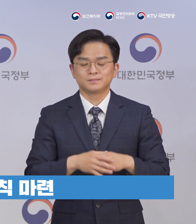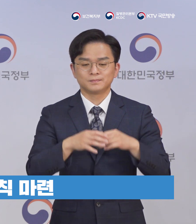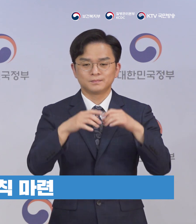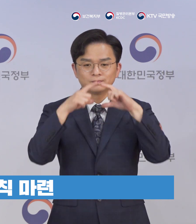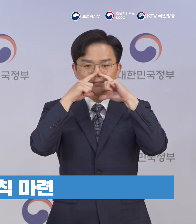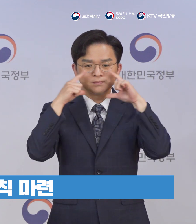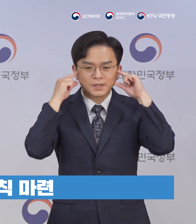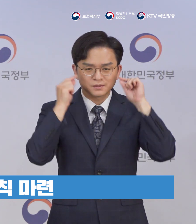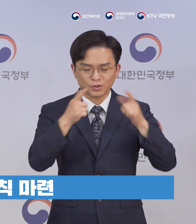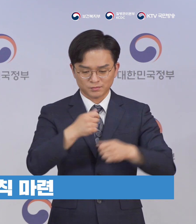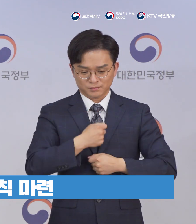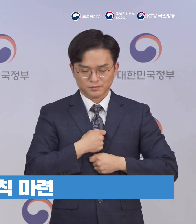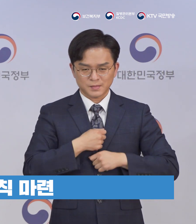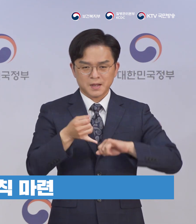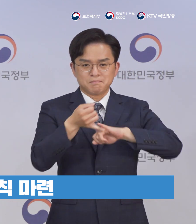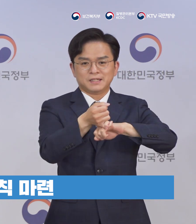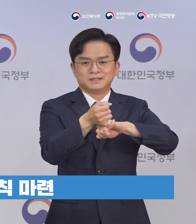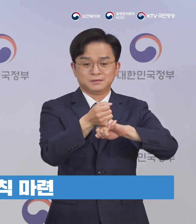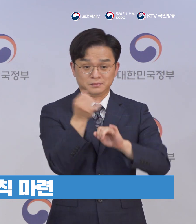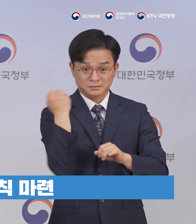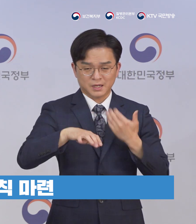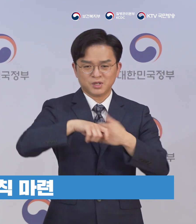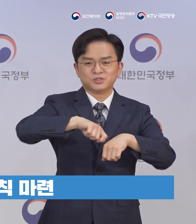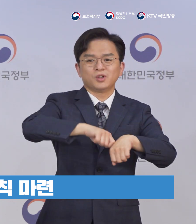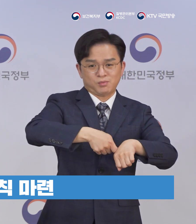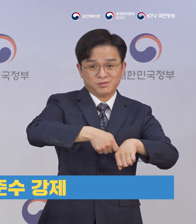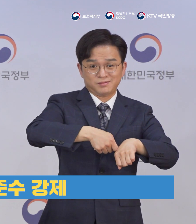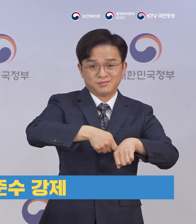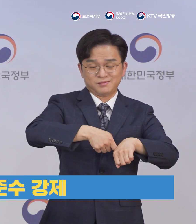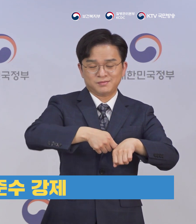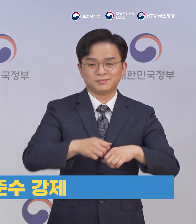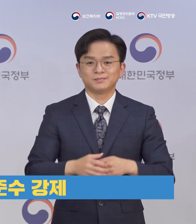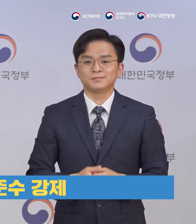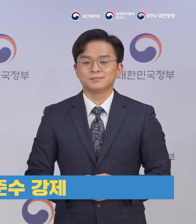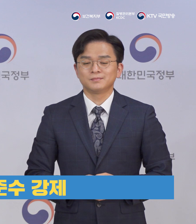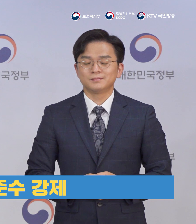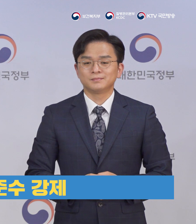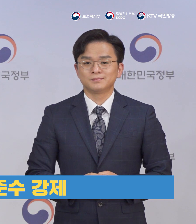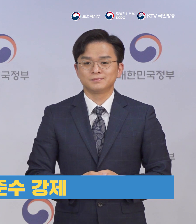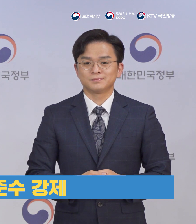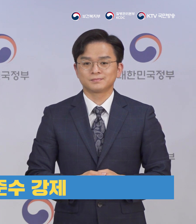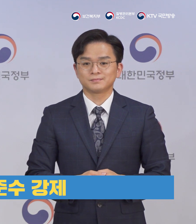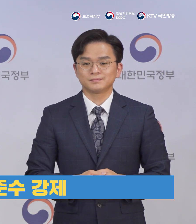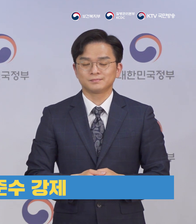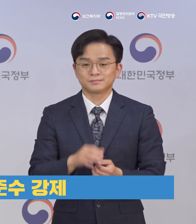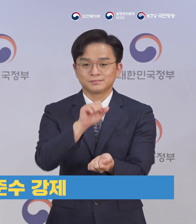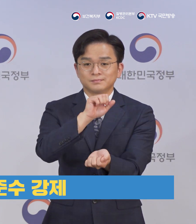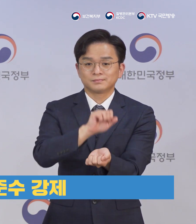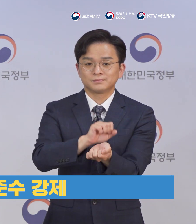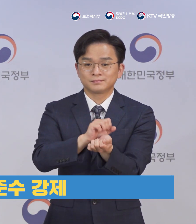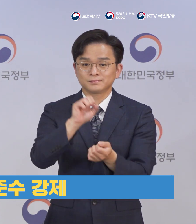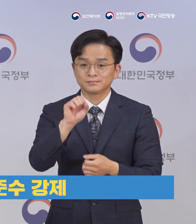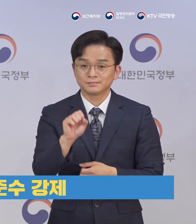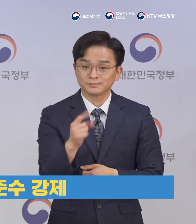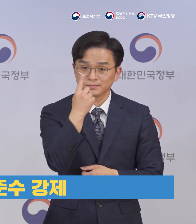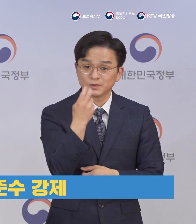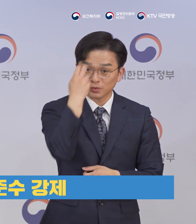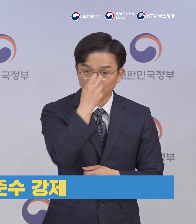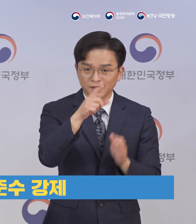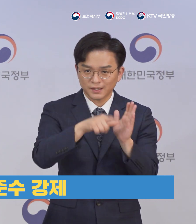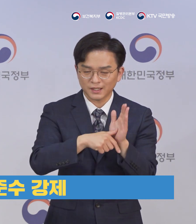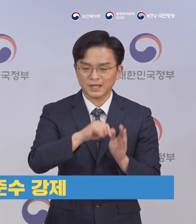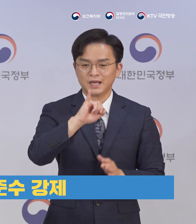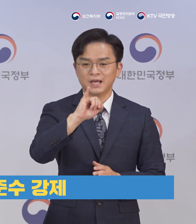것입니다. 위험도에 따른 평가를 통해 고위험 시설에는 핵심 수칙이 권고적 성격이